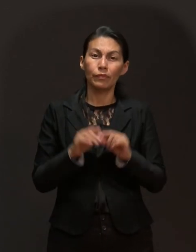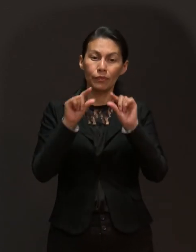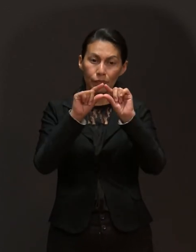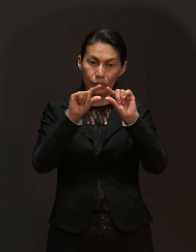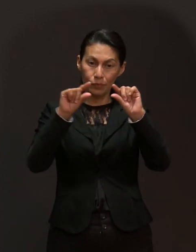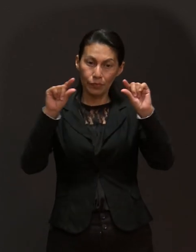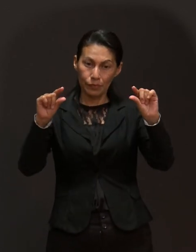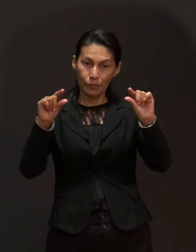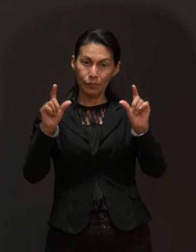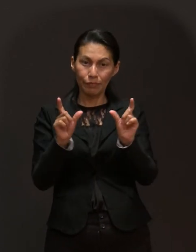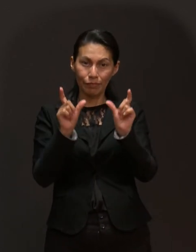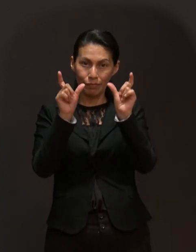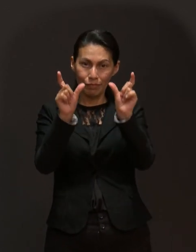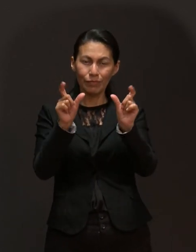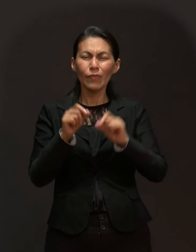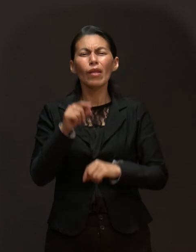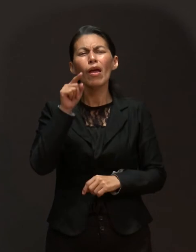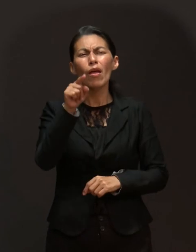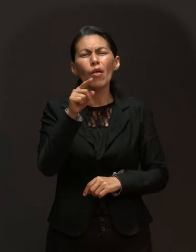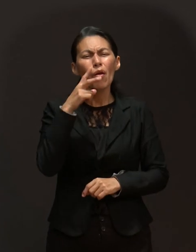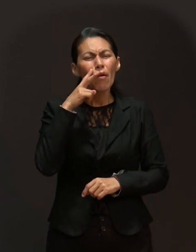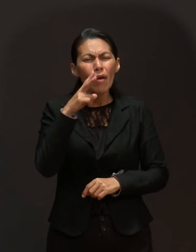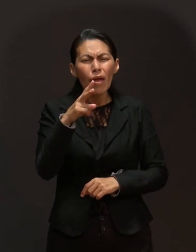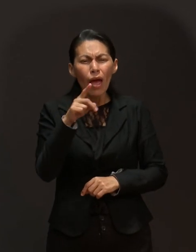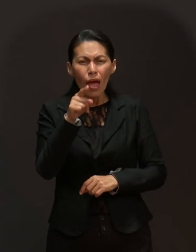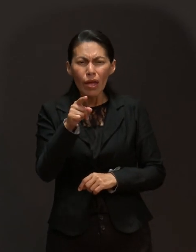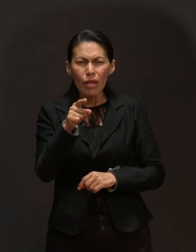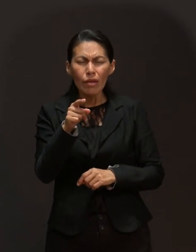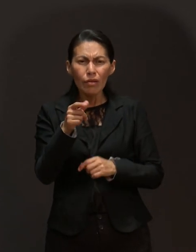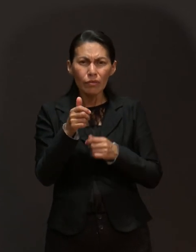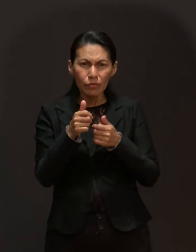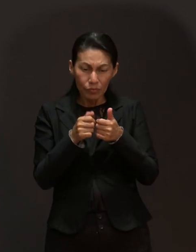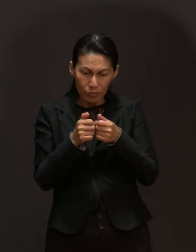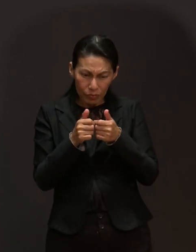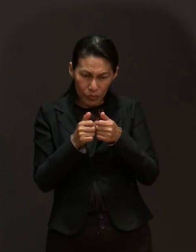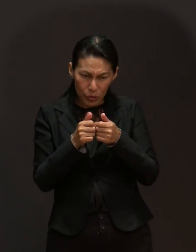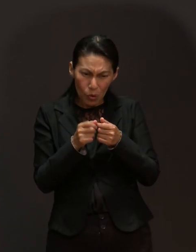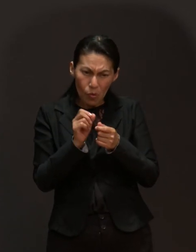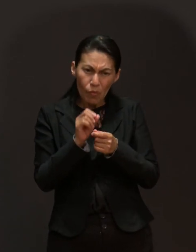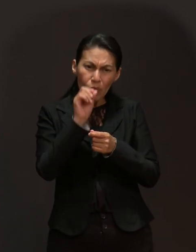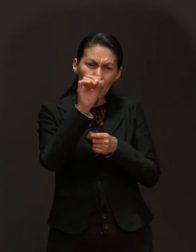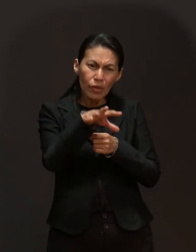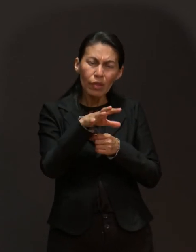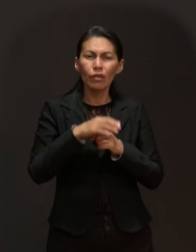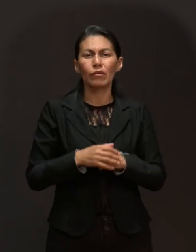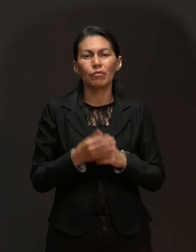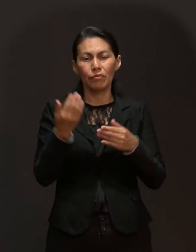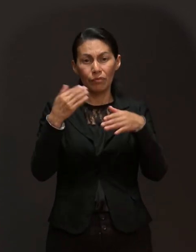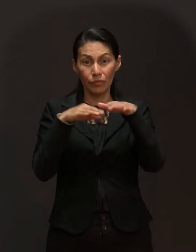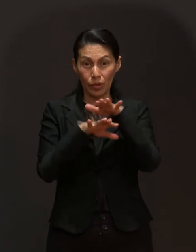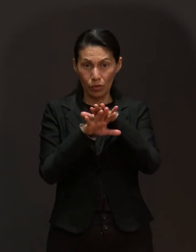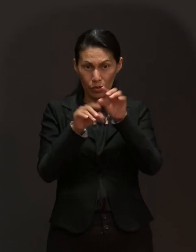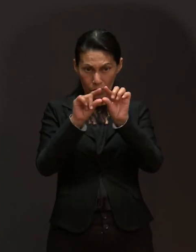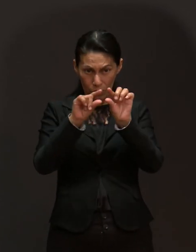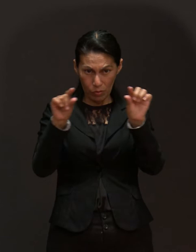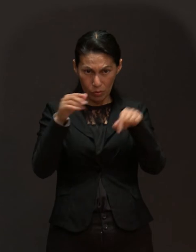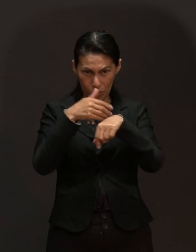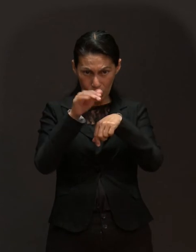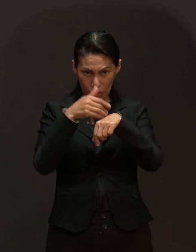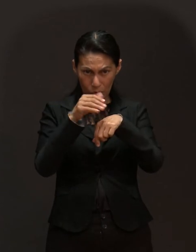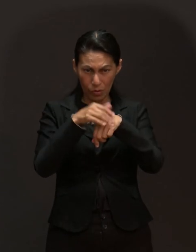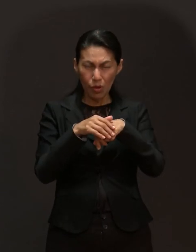En las cuentas que están pasando en pantalla Para que directamente lo hagas llegar A personas